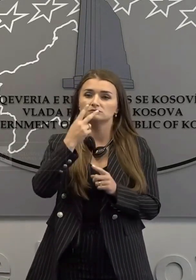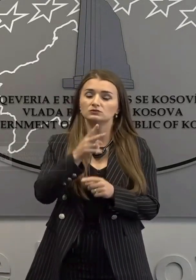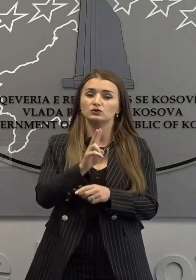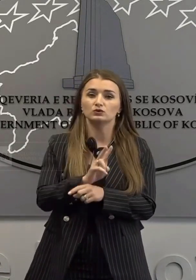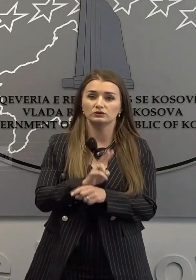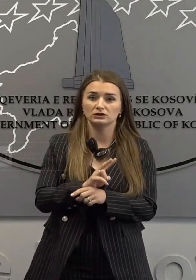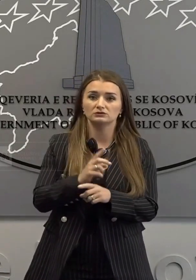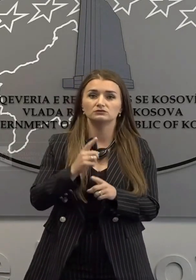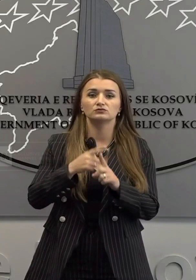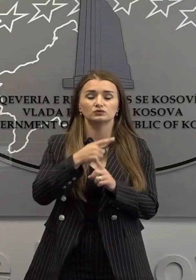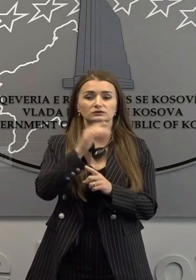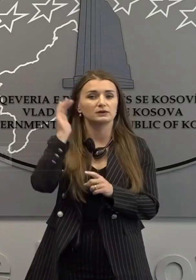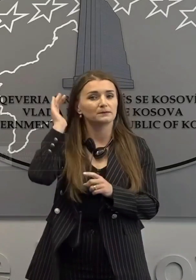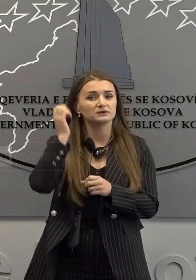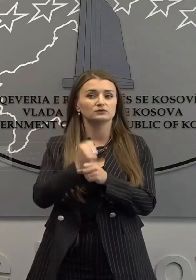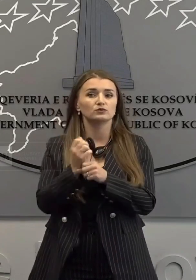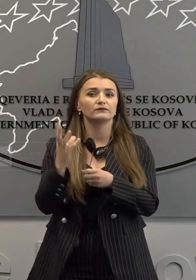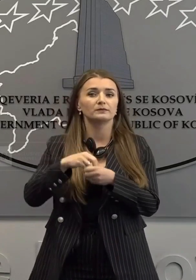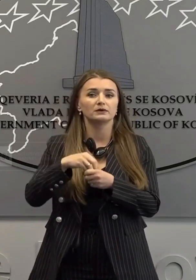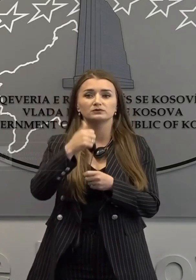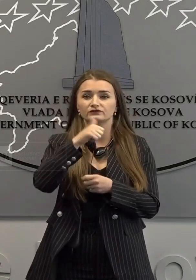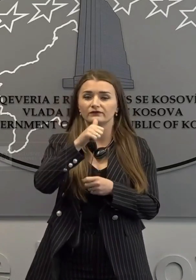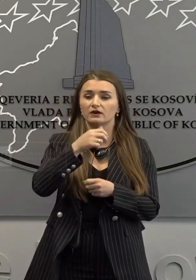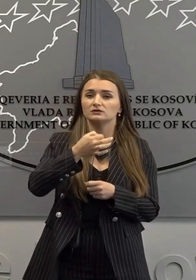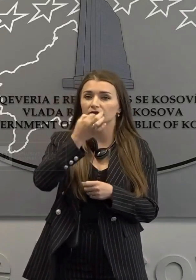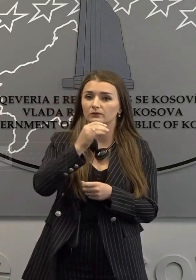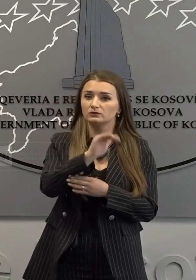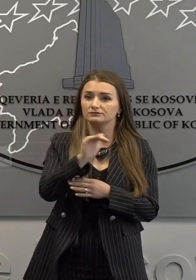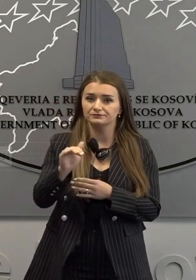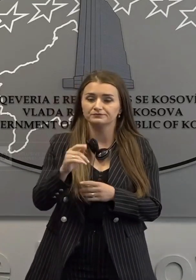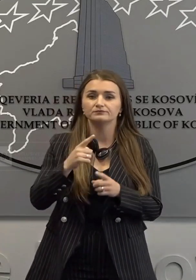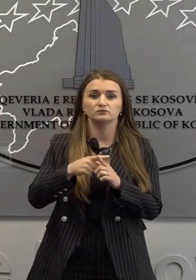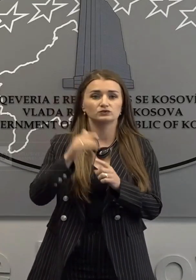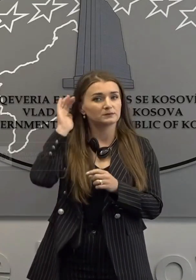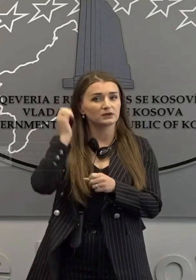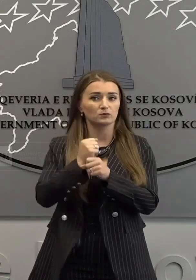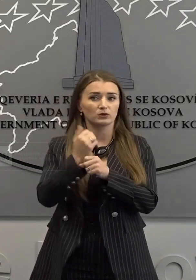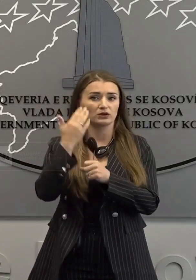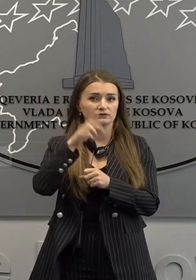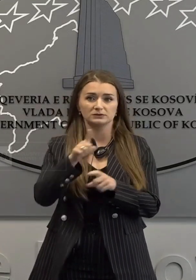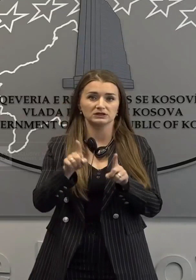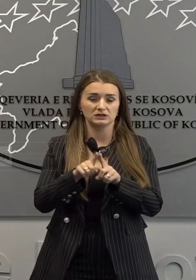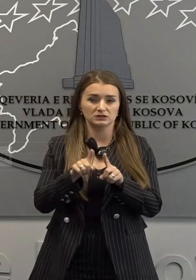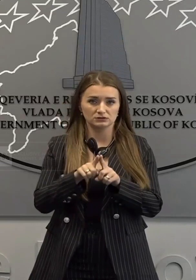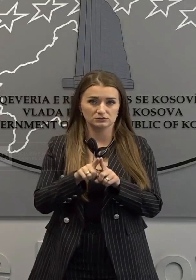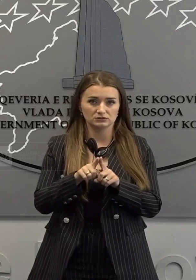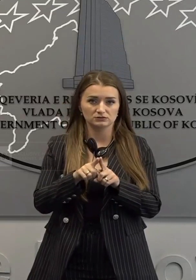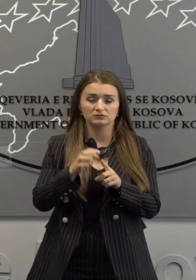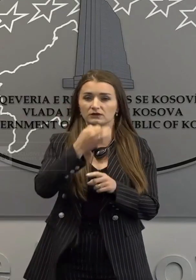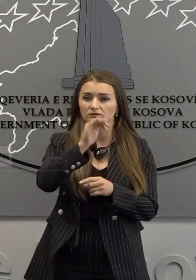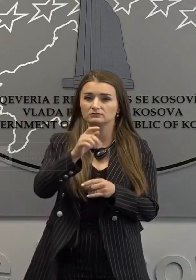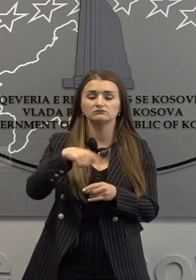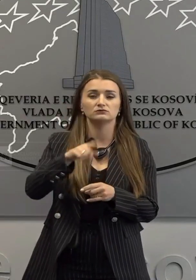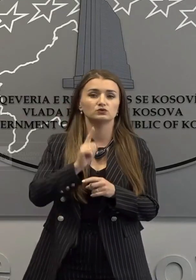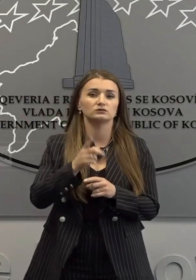njoftimet nga Ministria e Punëve të Brendshme, nga Ministria e Punëve të Jashtme e diasporës, si dhe